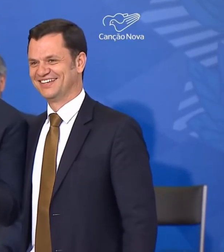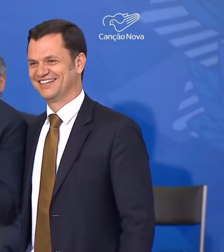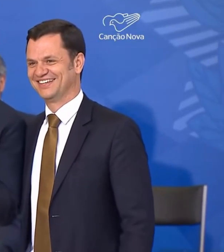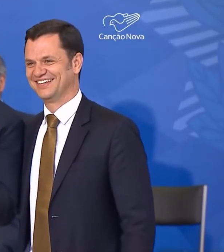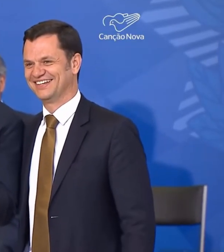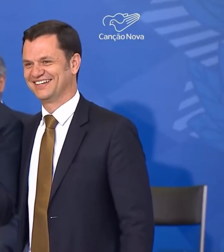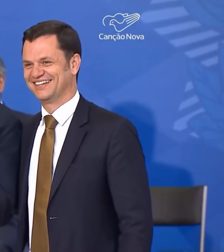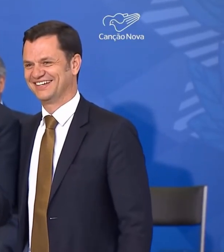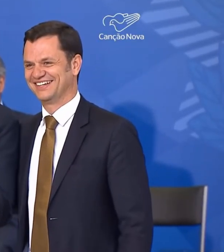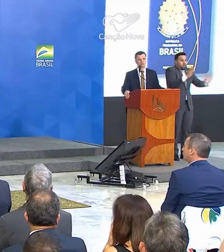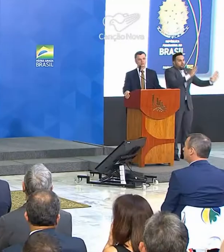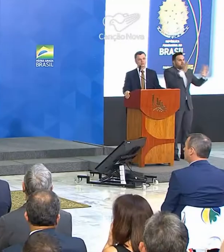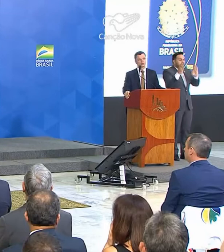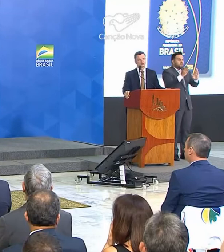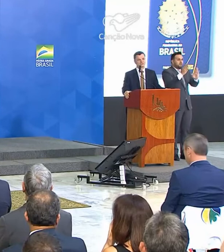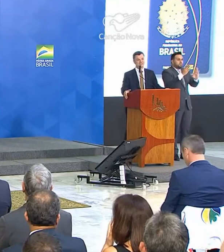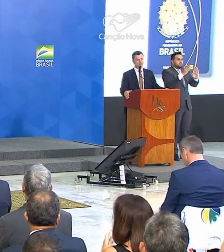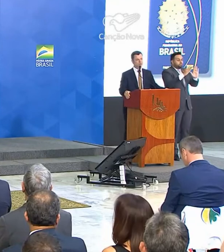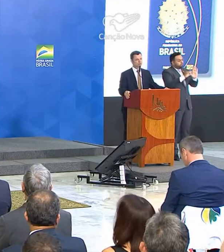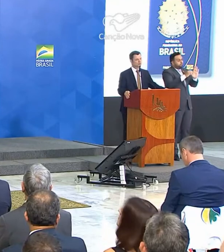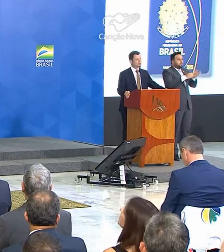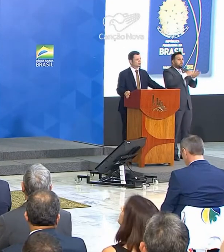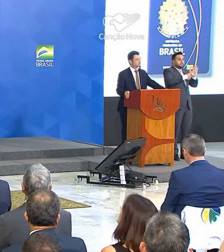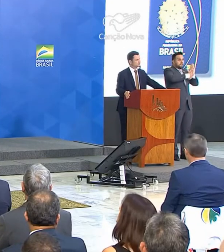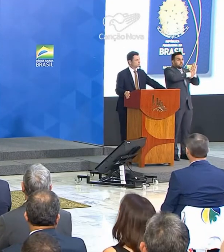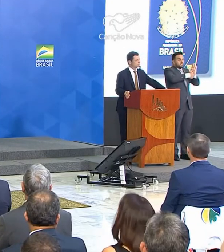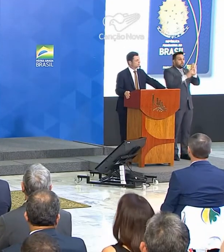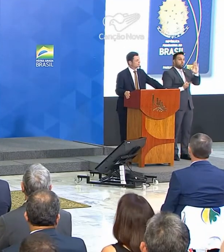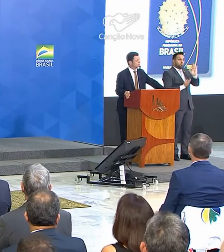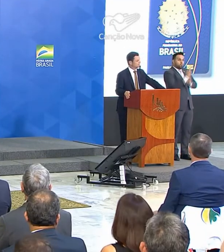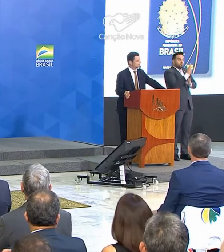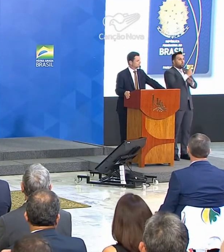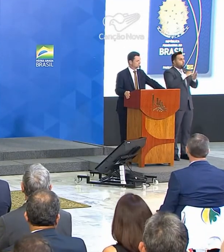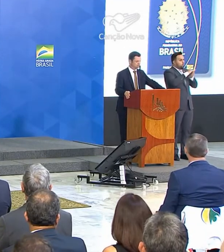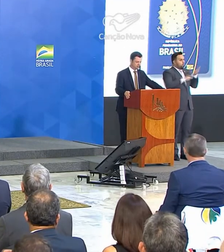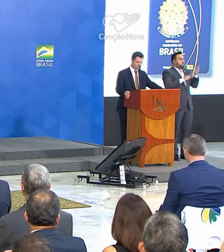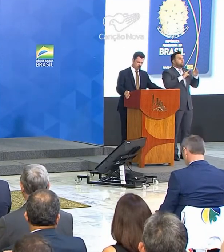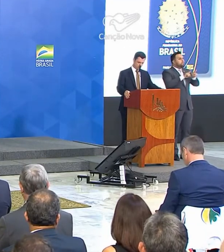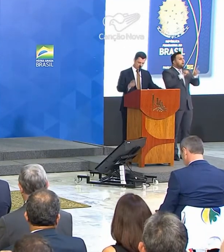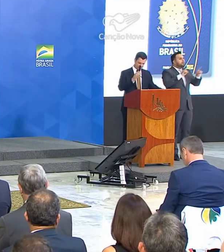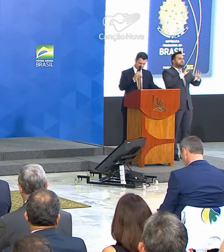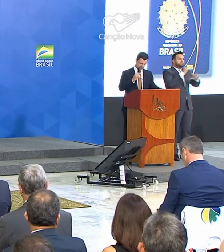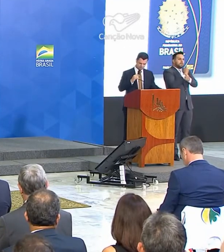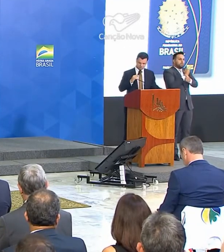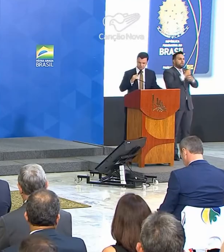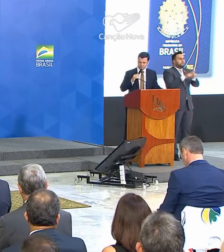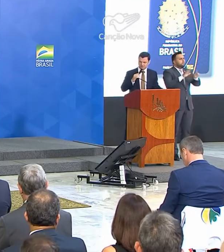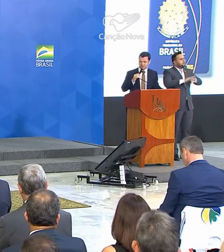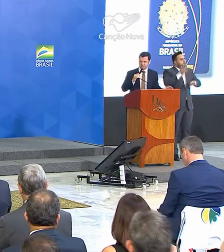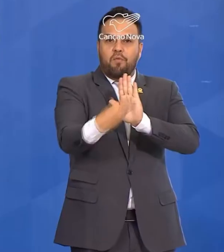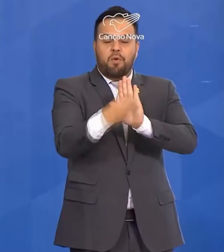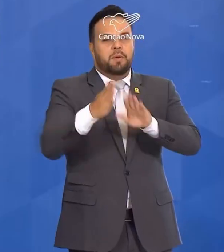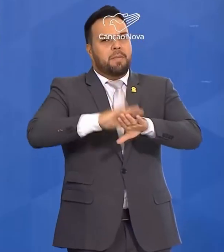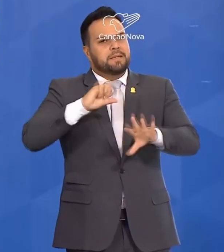valor para emissão do documento será mantido segundo o site da Polícia Federal em 57